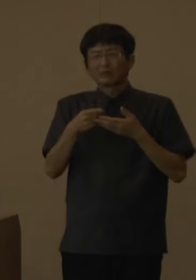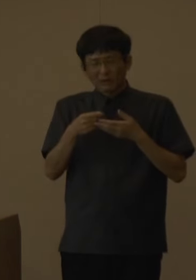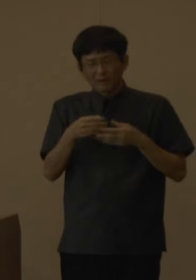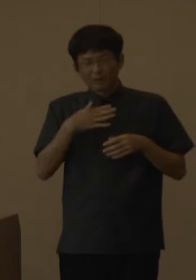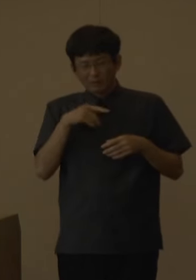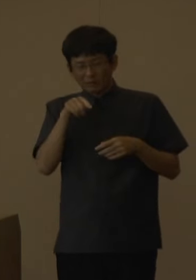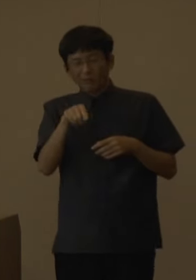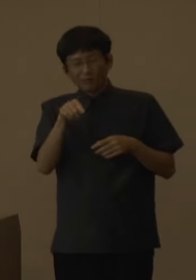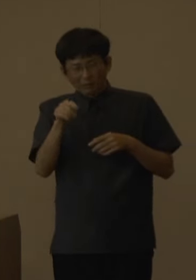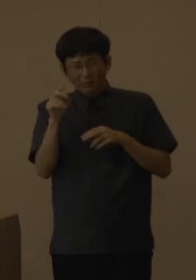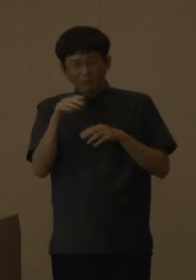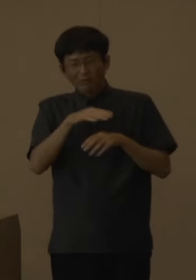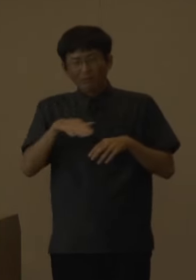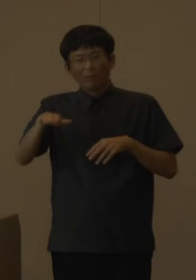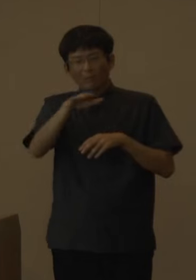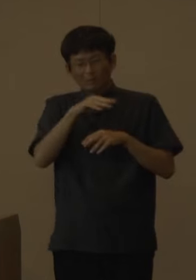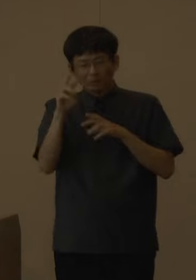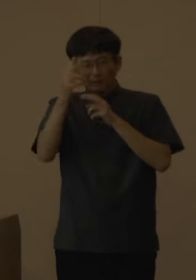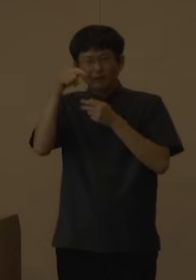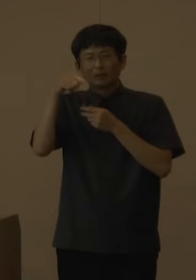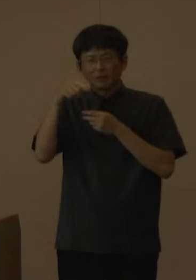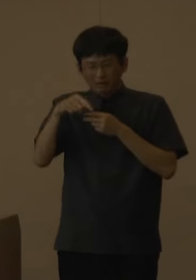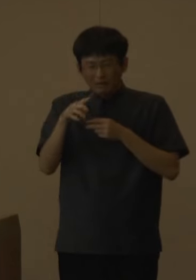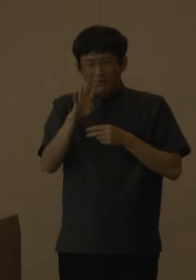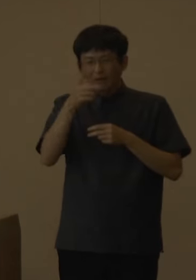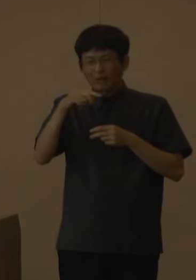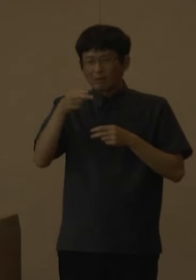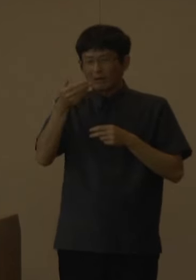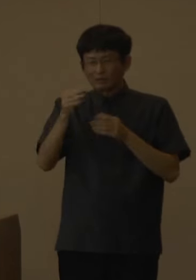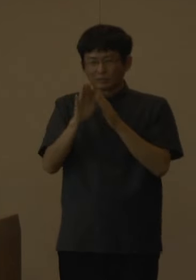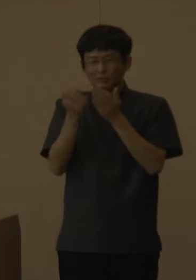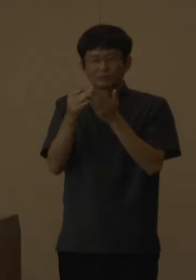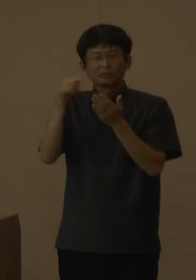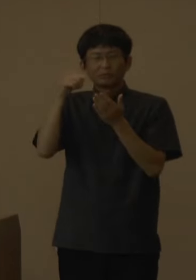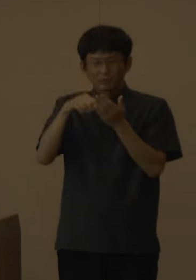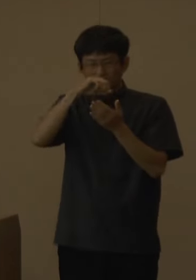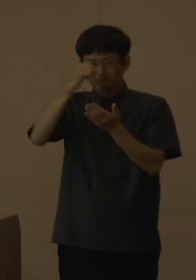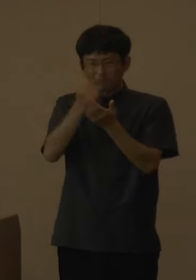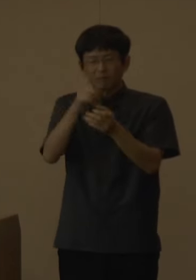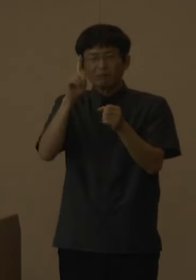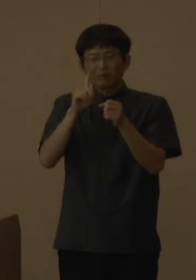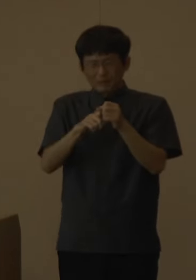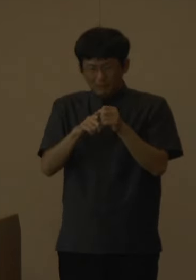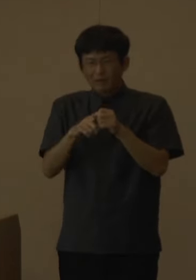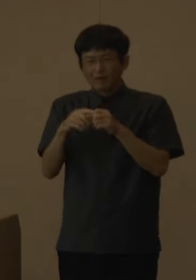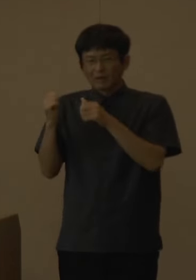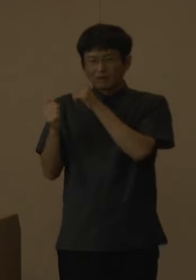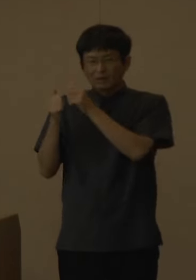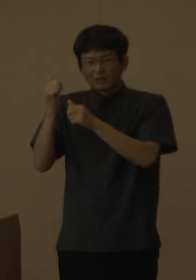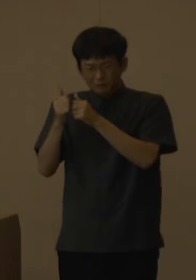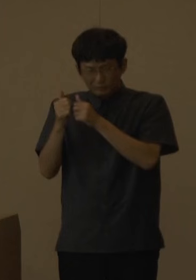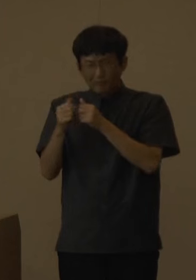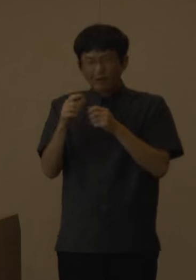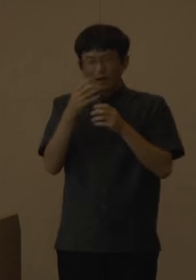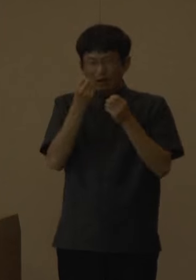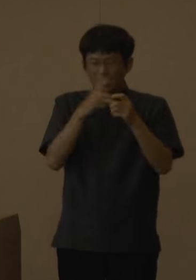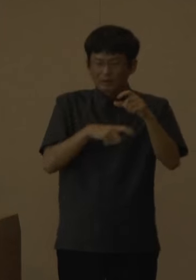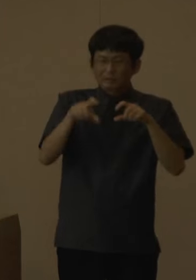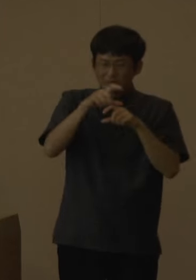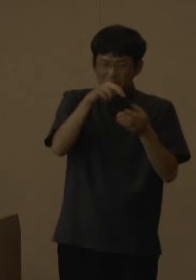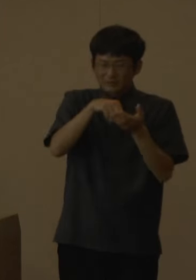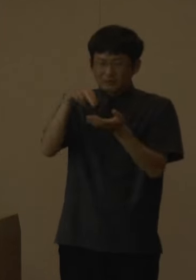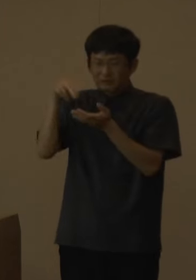は、いわゆるその憲白書の実現を目指して保守革新の立場を超えて、広範かつ多